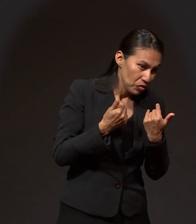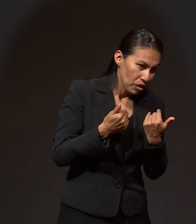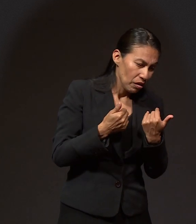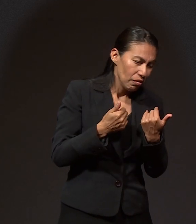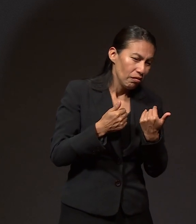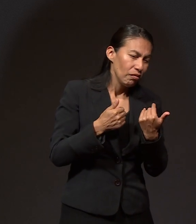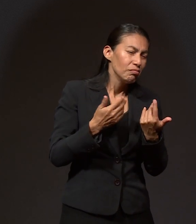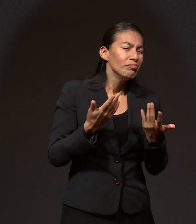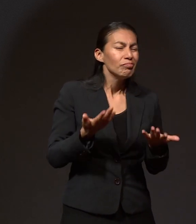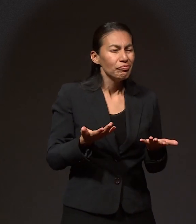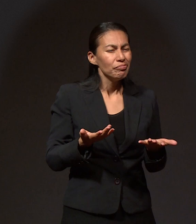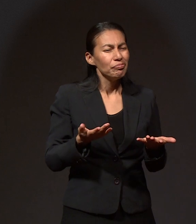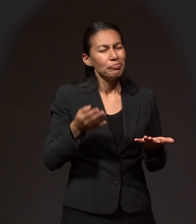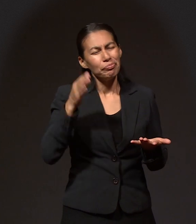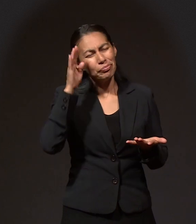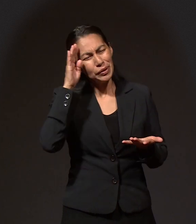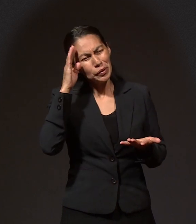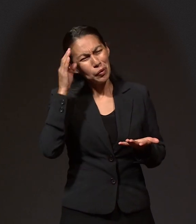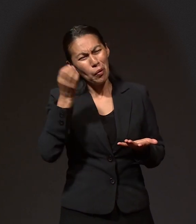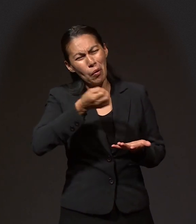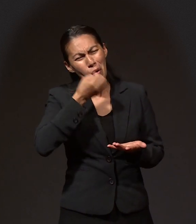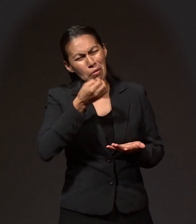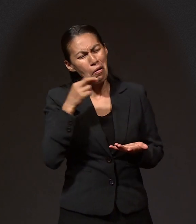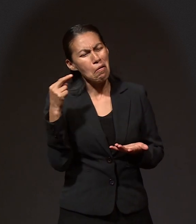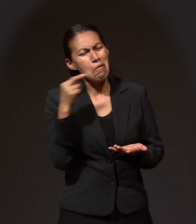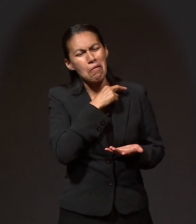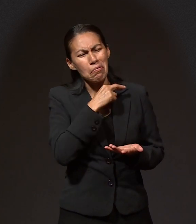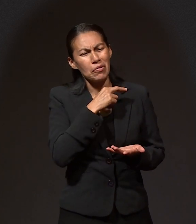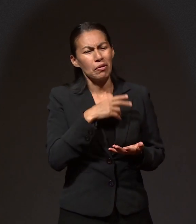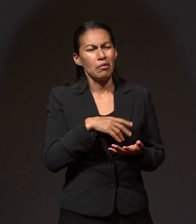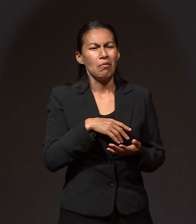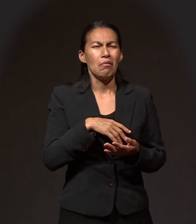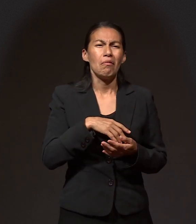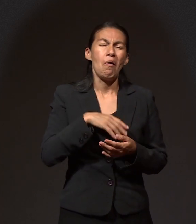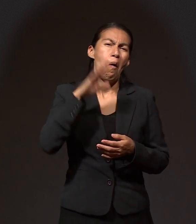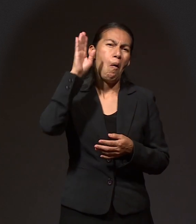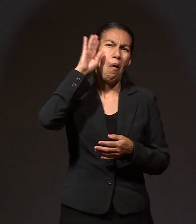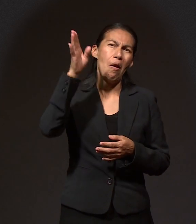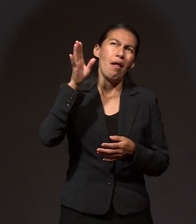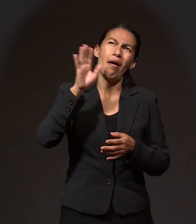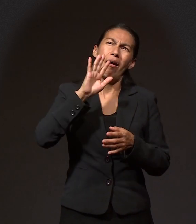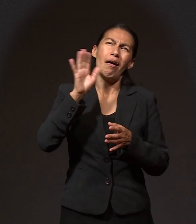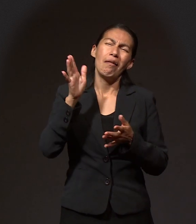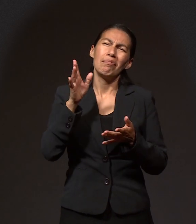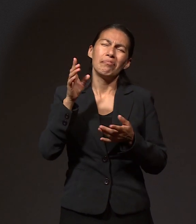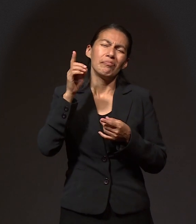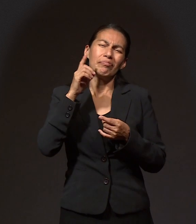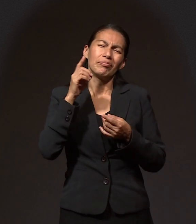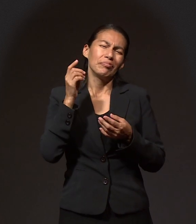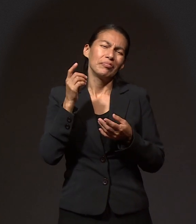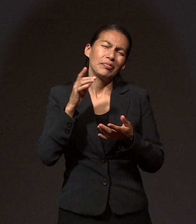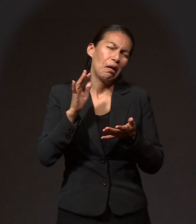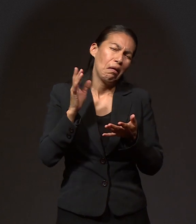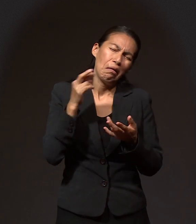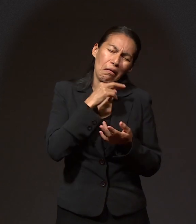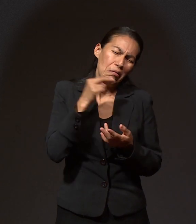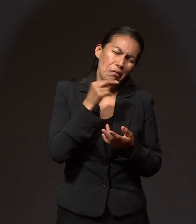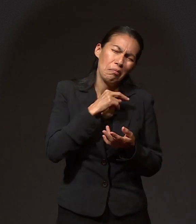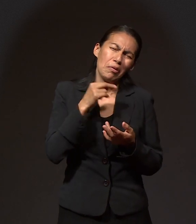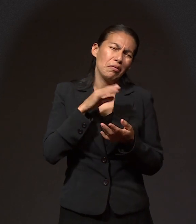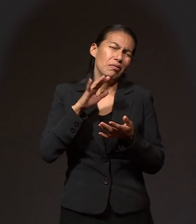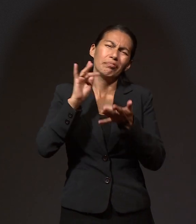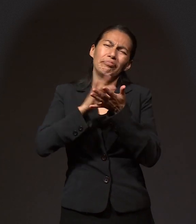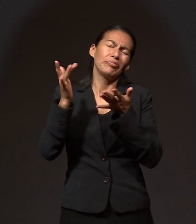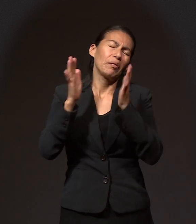es que apenas hablamos con Dios y nos despedimos rápidamente sin dejar que